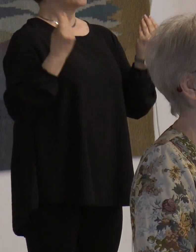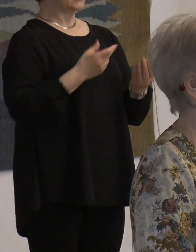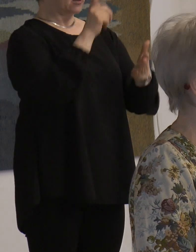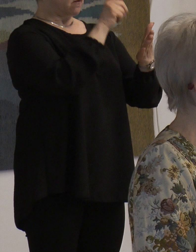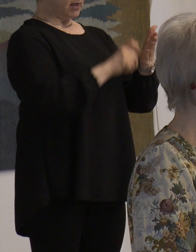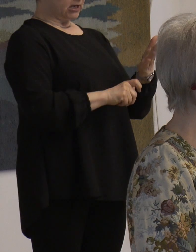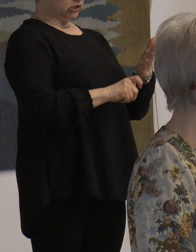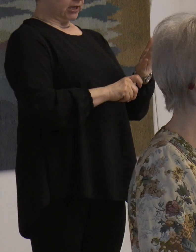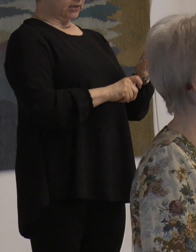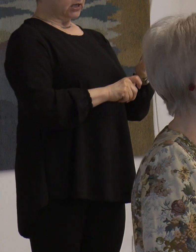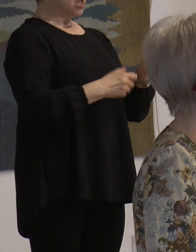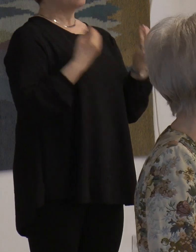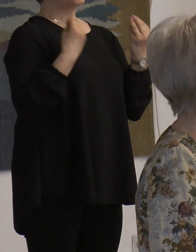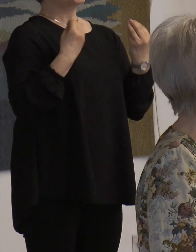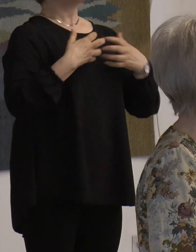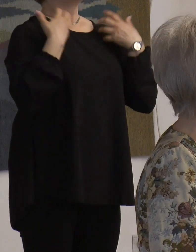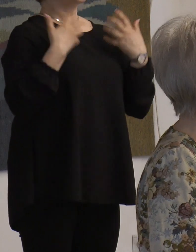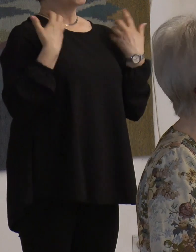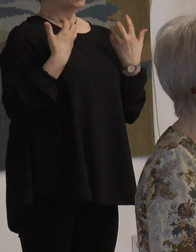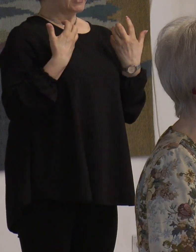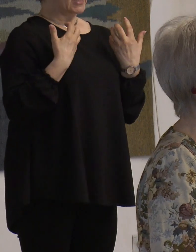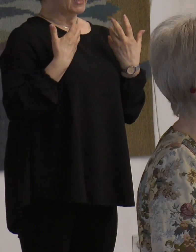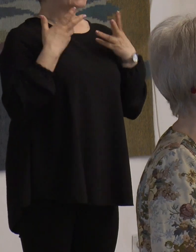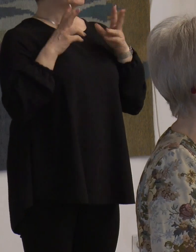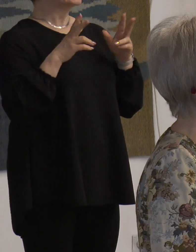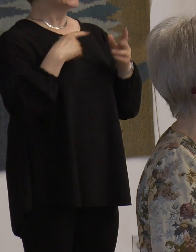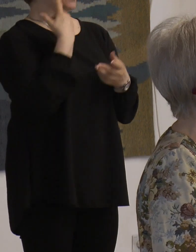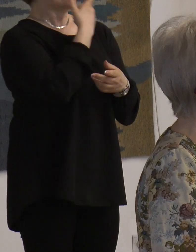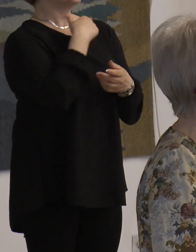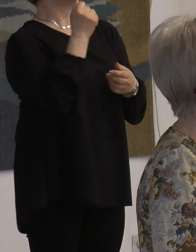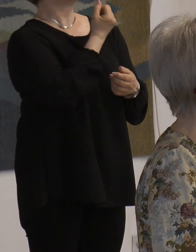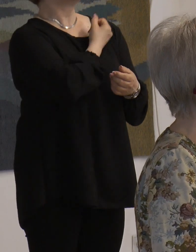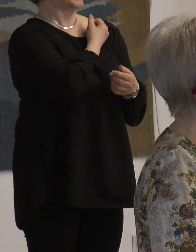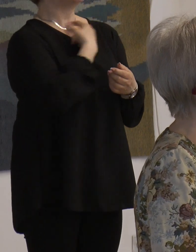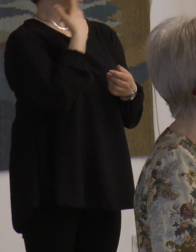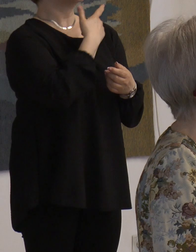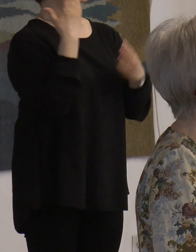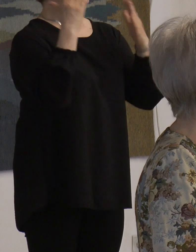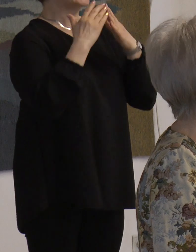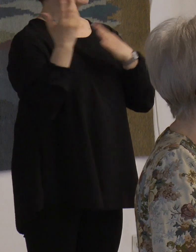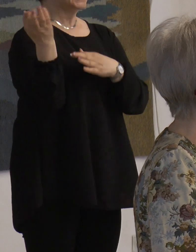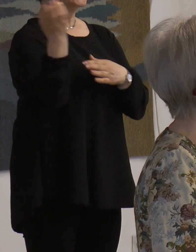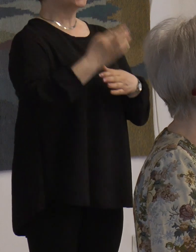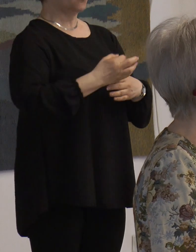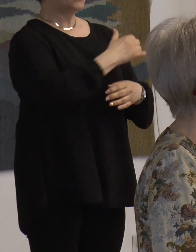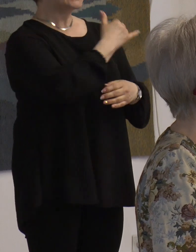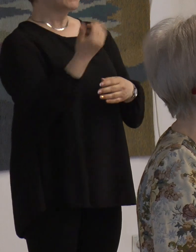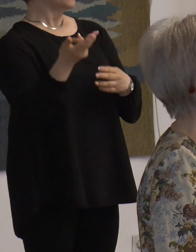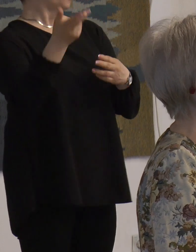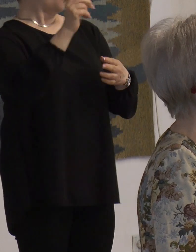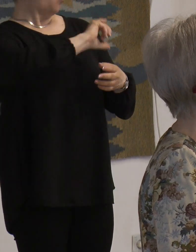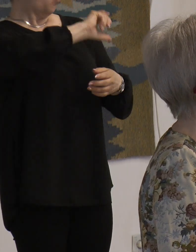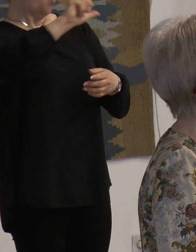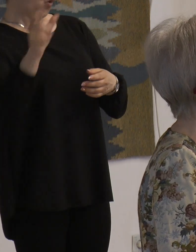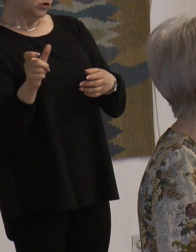verseket. Nagyon-nagyon örültem, hiszen Orosz Sándor Orosházáról évek óta